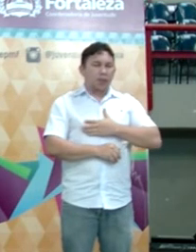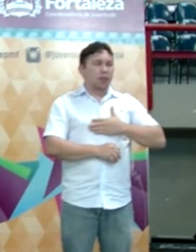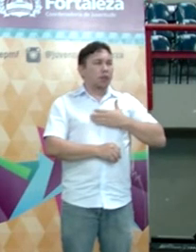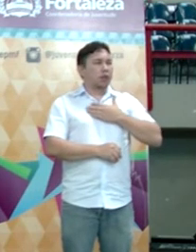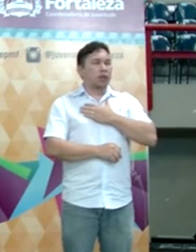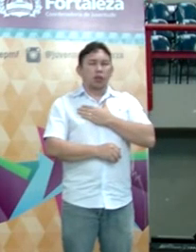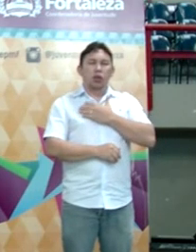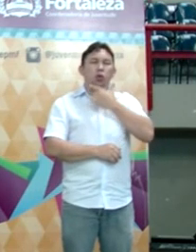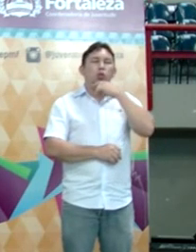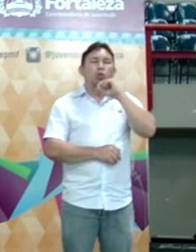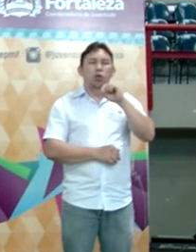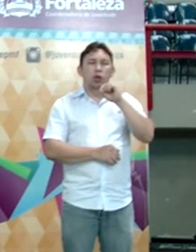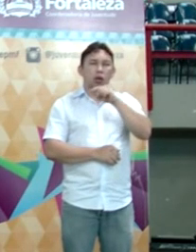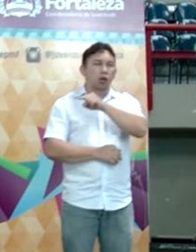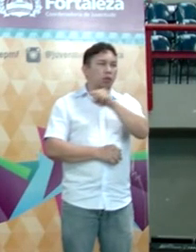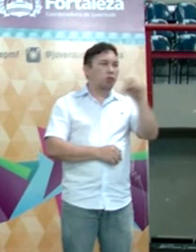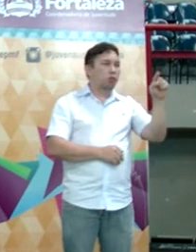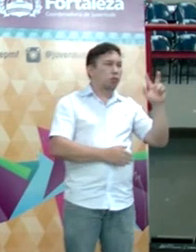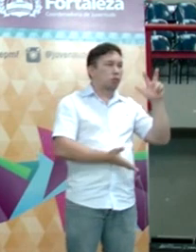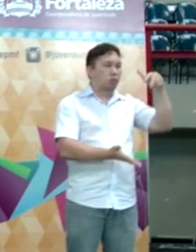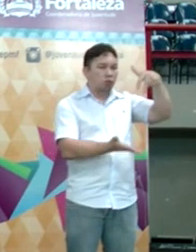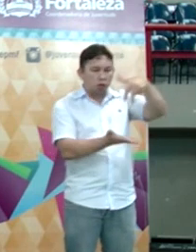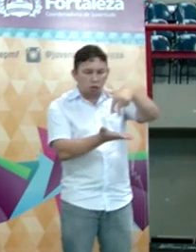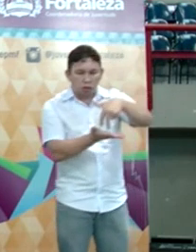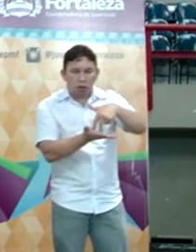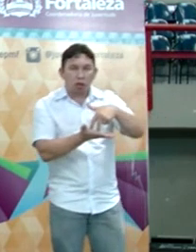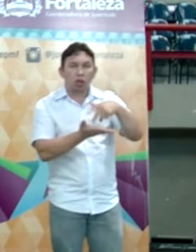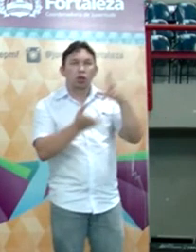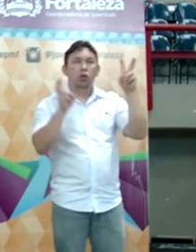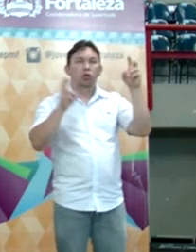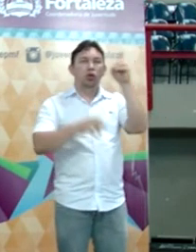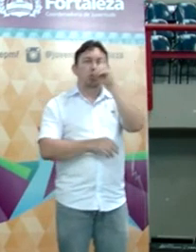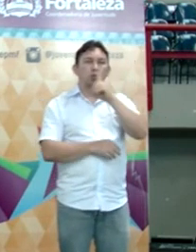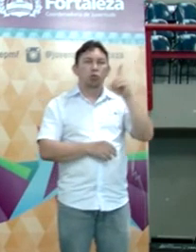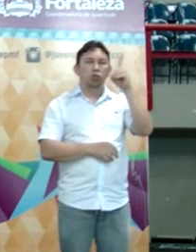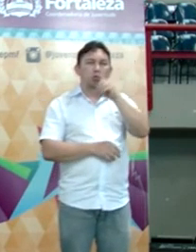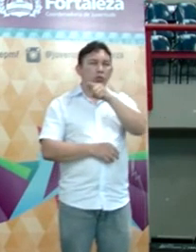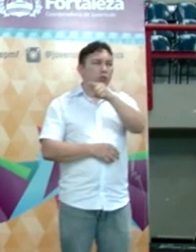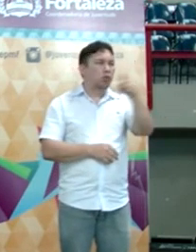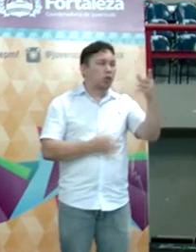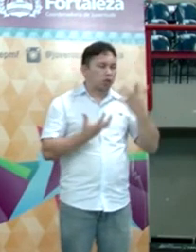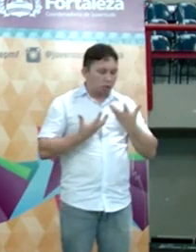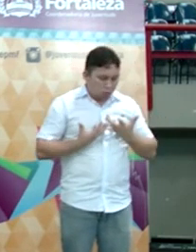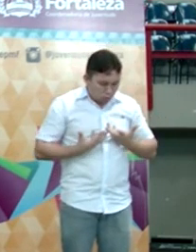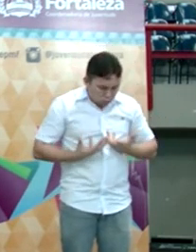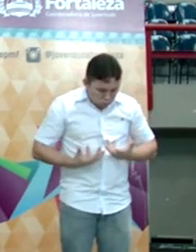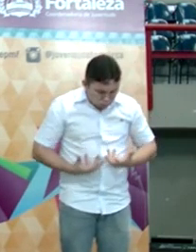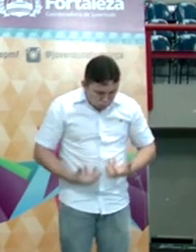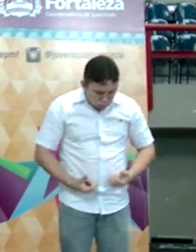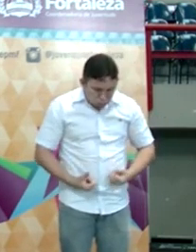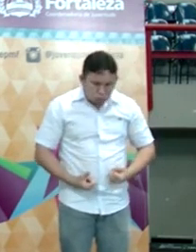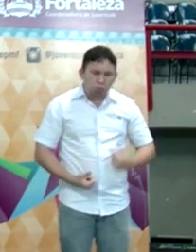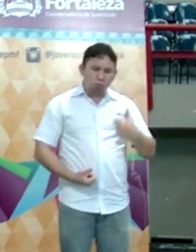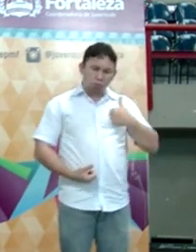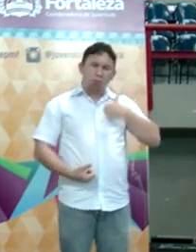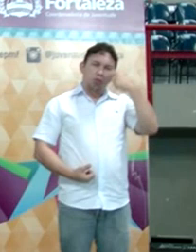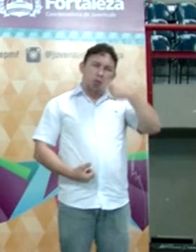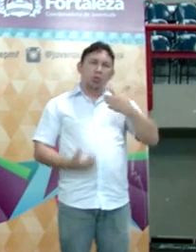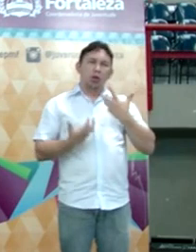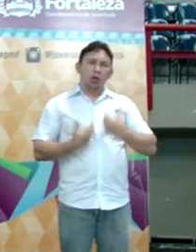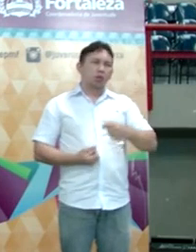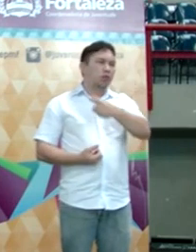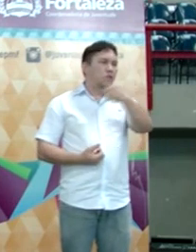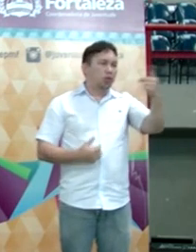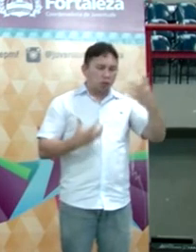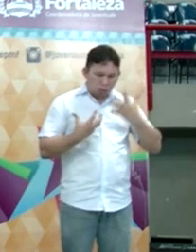é exatamente quando a gente chega aqui num dia de domingo, que a gente sabe que está todo mundo cansado, a gente está cansado, vocês